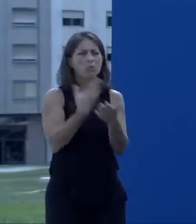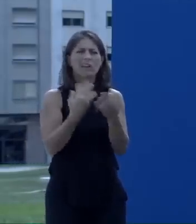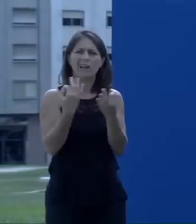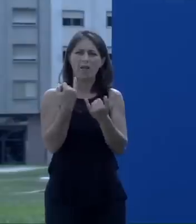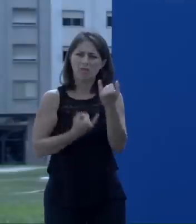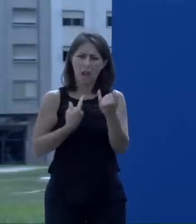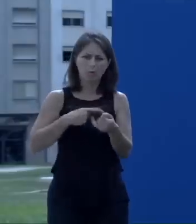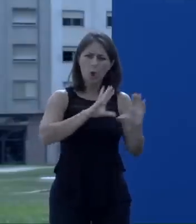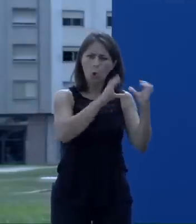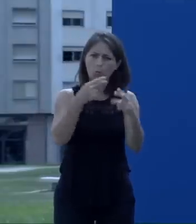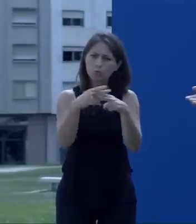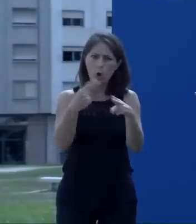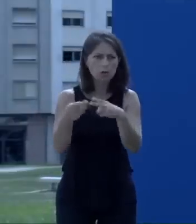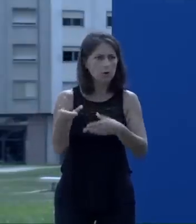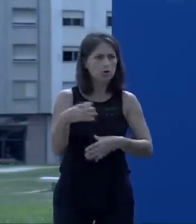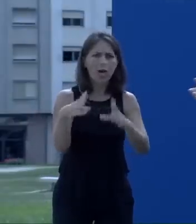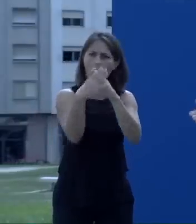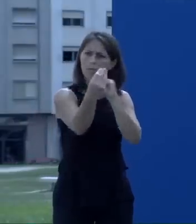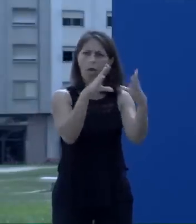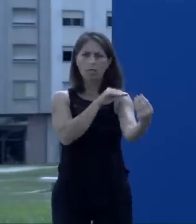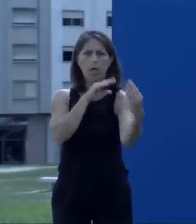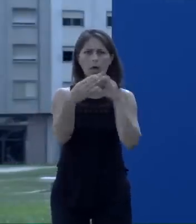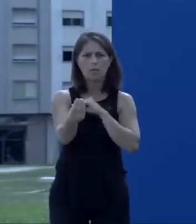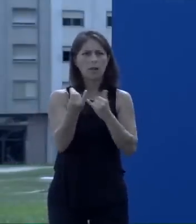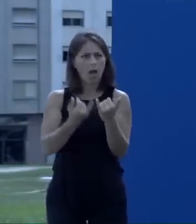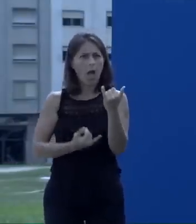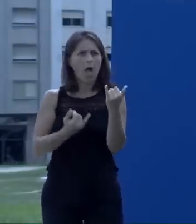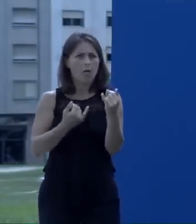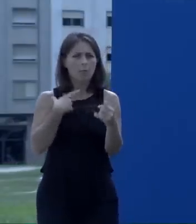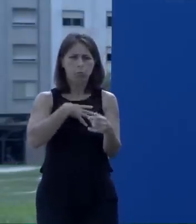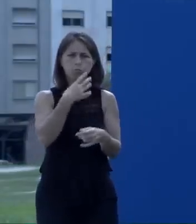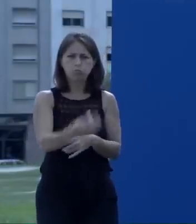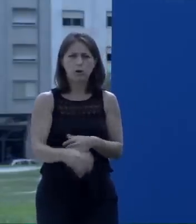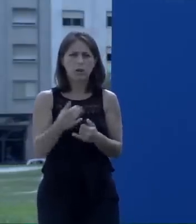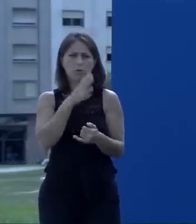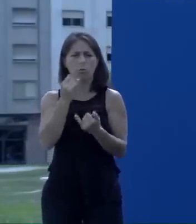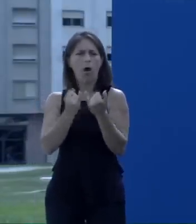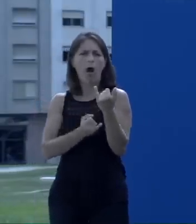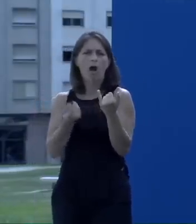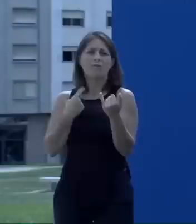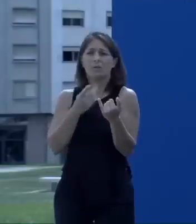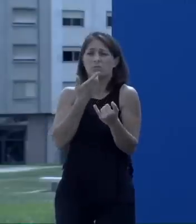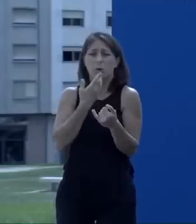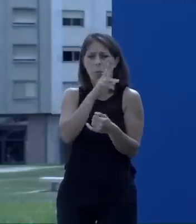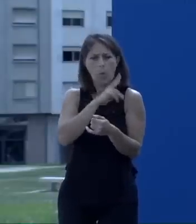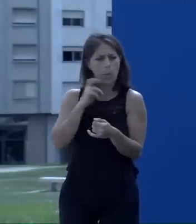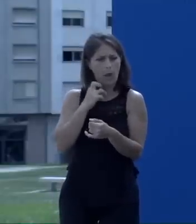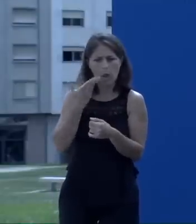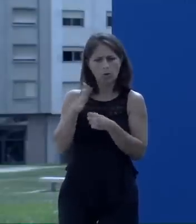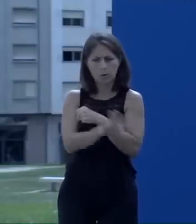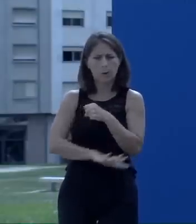políticos cando o corpo social estaba perfectamente sincronizado e sintonizado alrededor dos valores